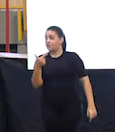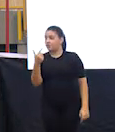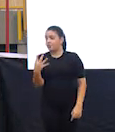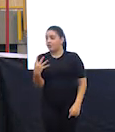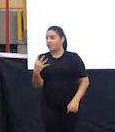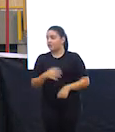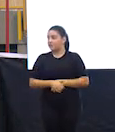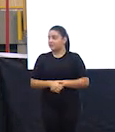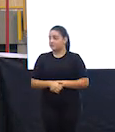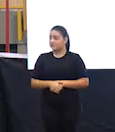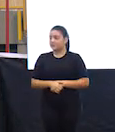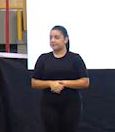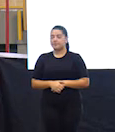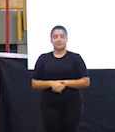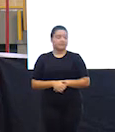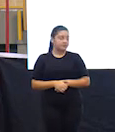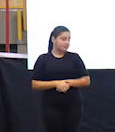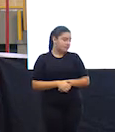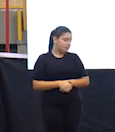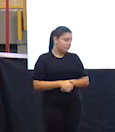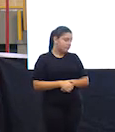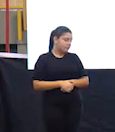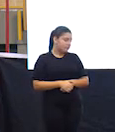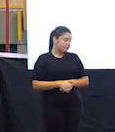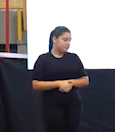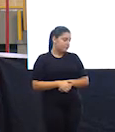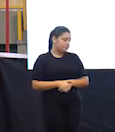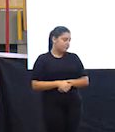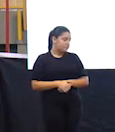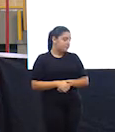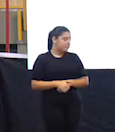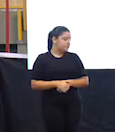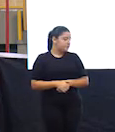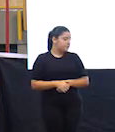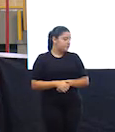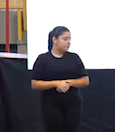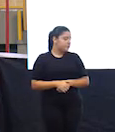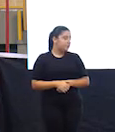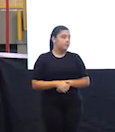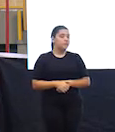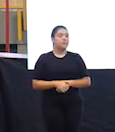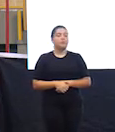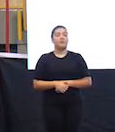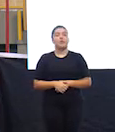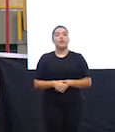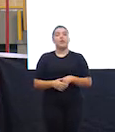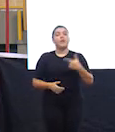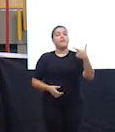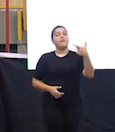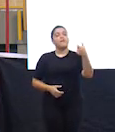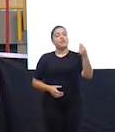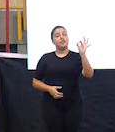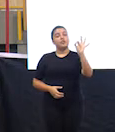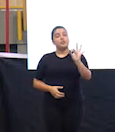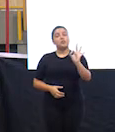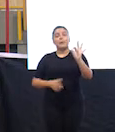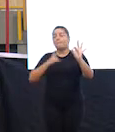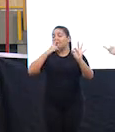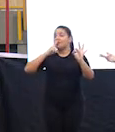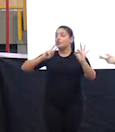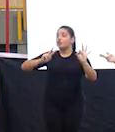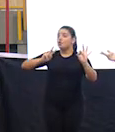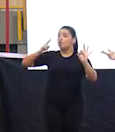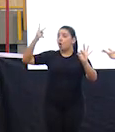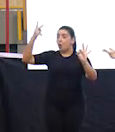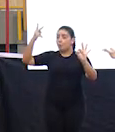12 mais 12. 24. 2 vezes 12, 24. O que é 20%? É o dobro